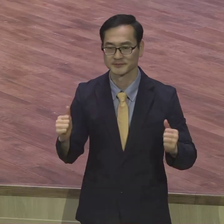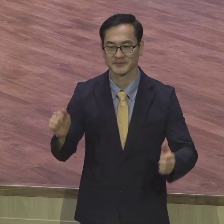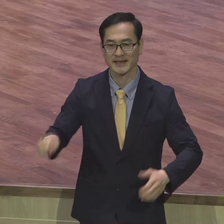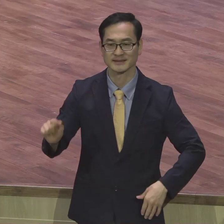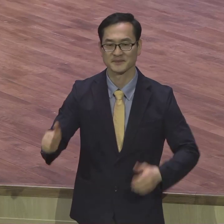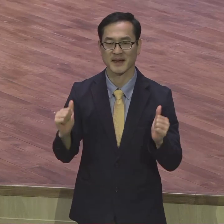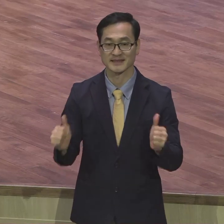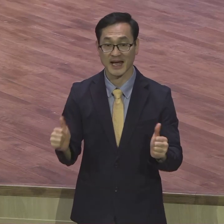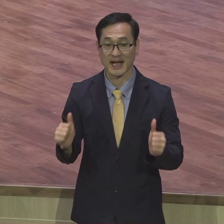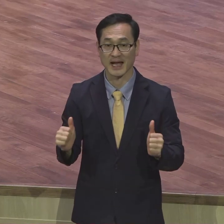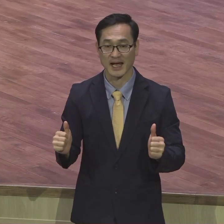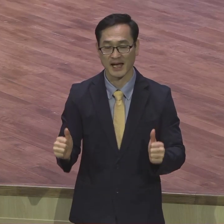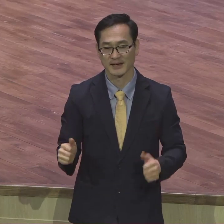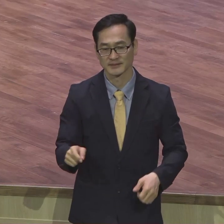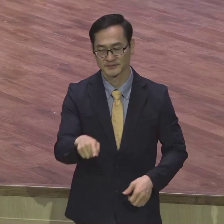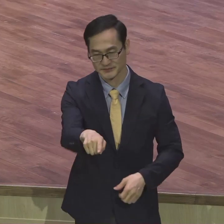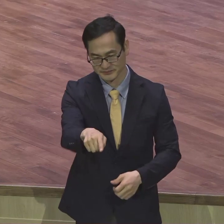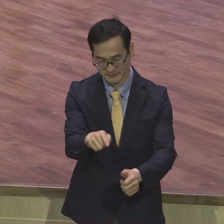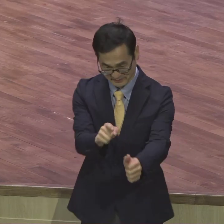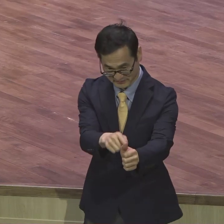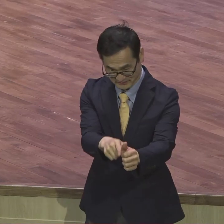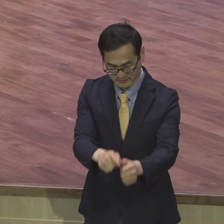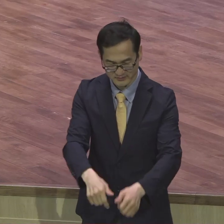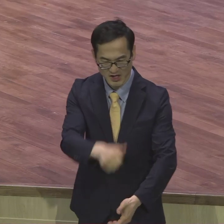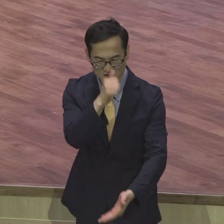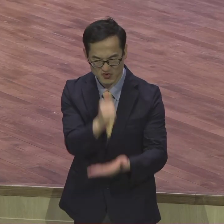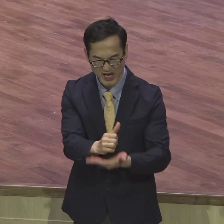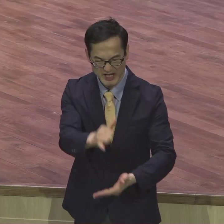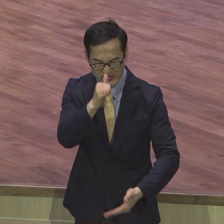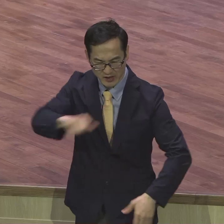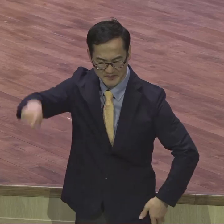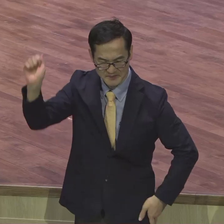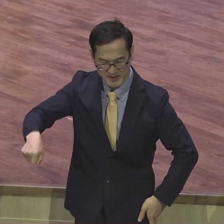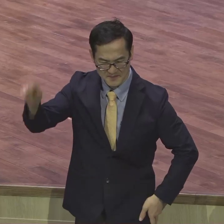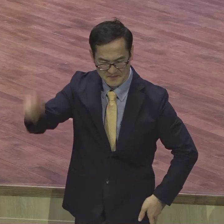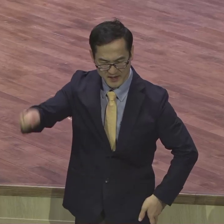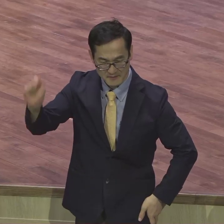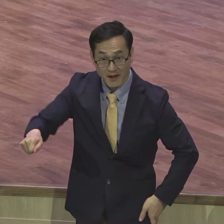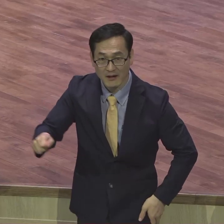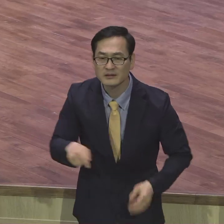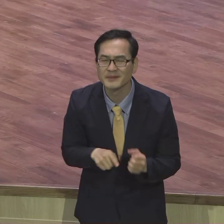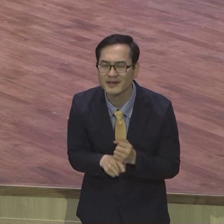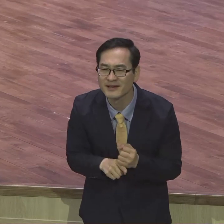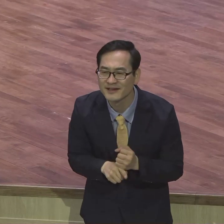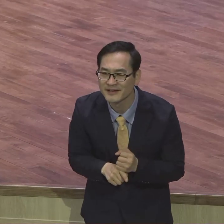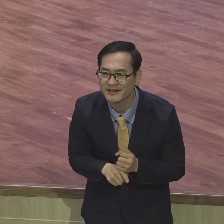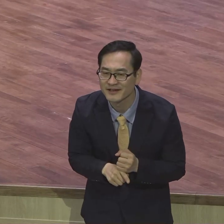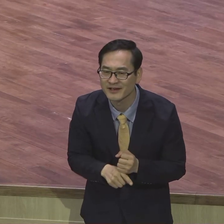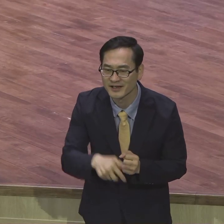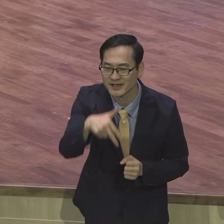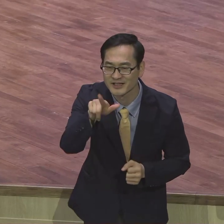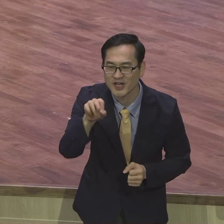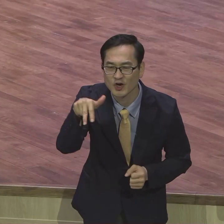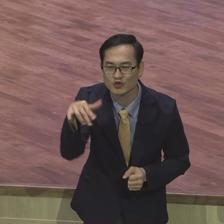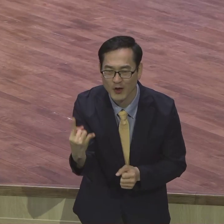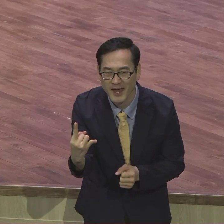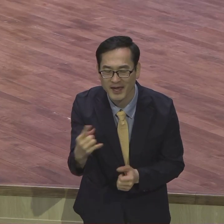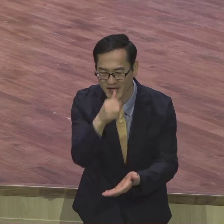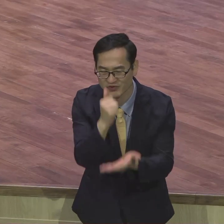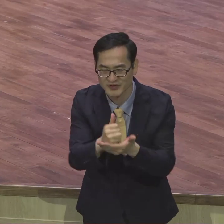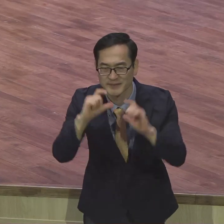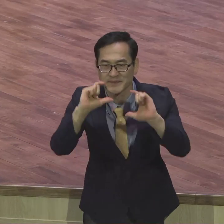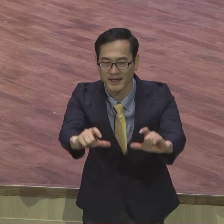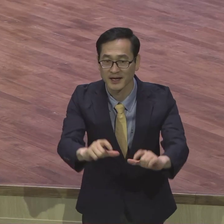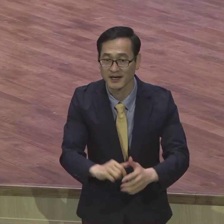피고에게 유죄를 선언할 때 선언한 말이에요. 정죄의 판사가 피고에게